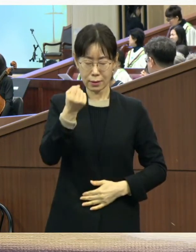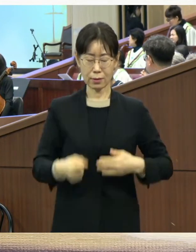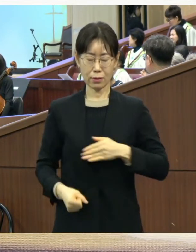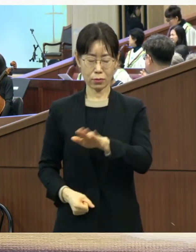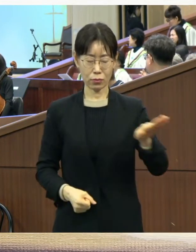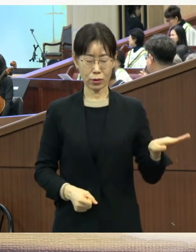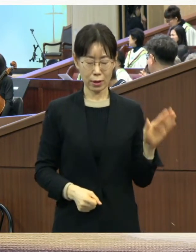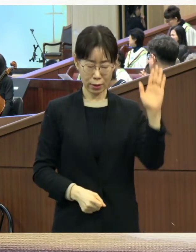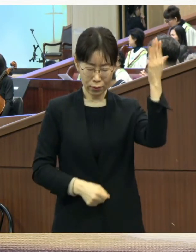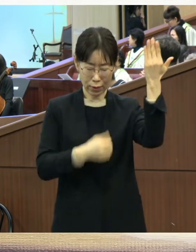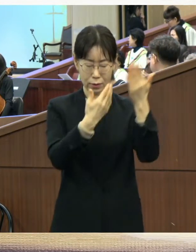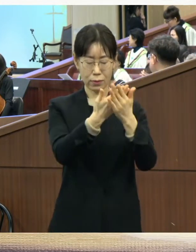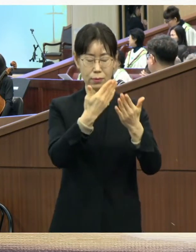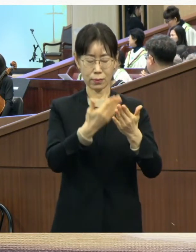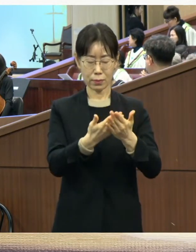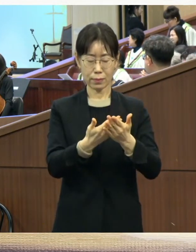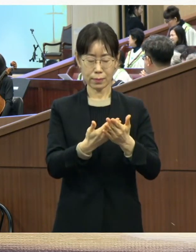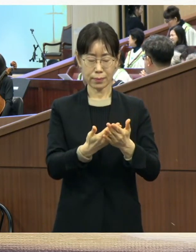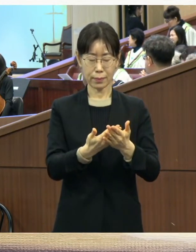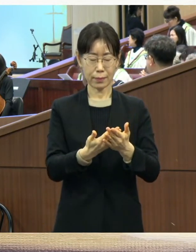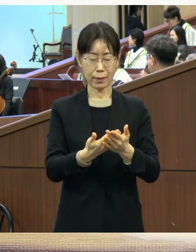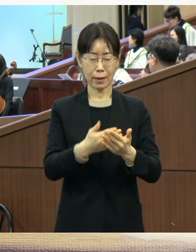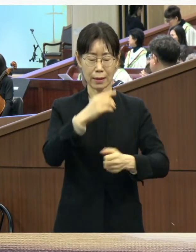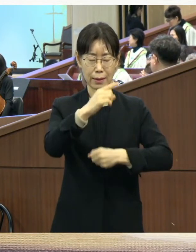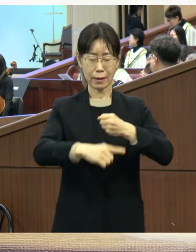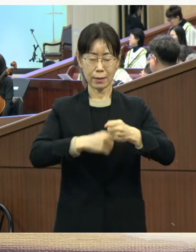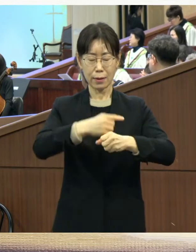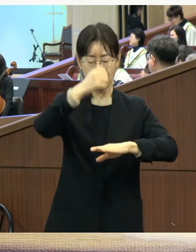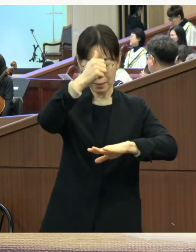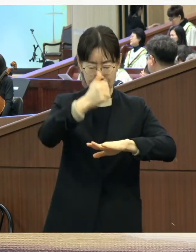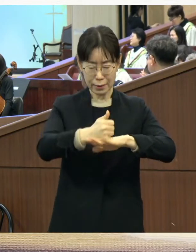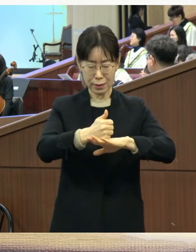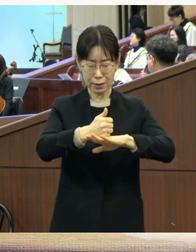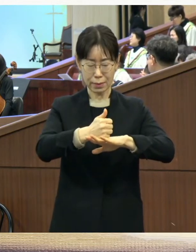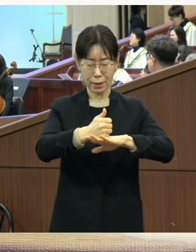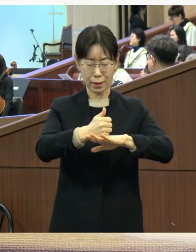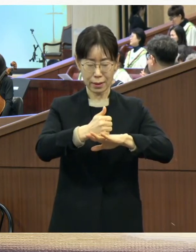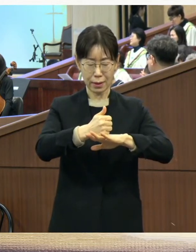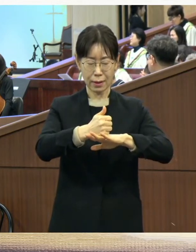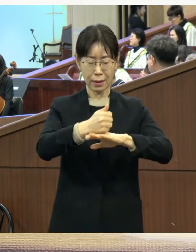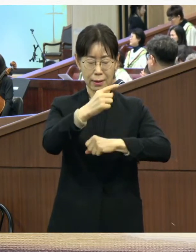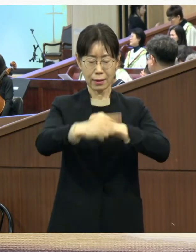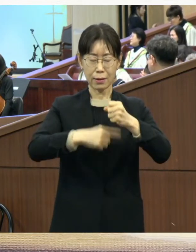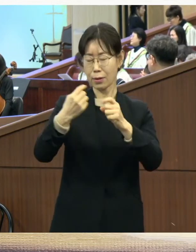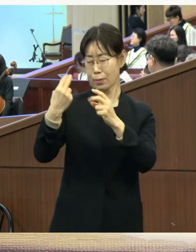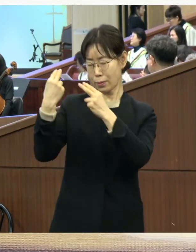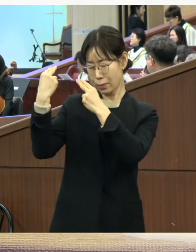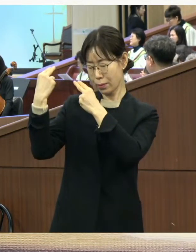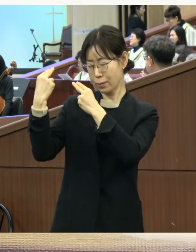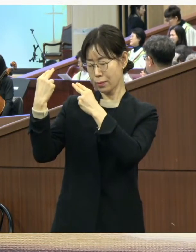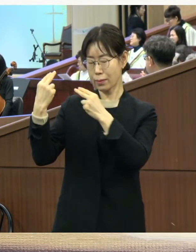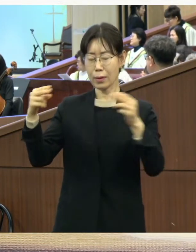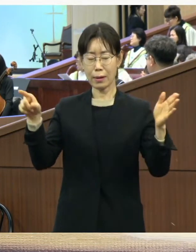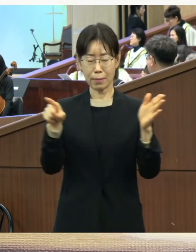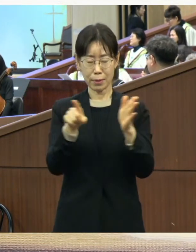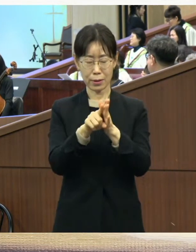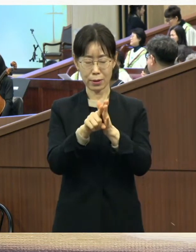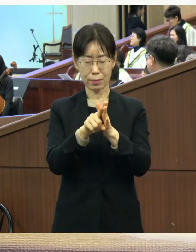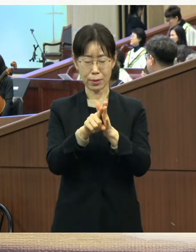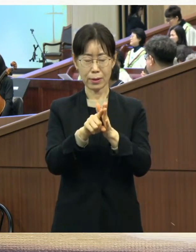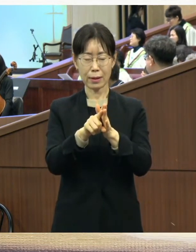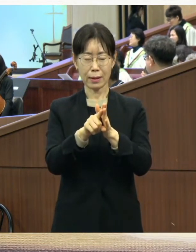하여 주시옵소서. 이 연말에 또 한 해를 돌아보며 우리의 신앙을 다시 한번 재점검하고 또